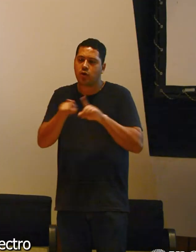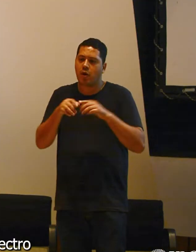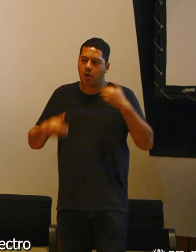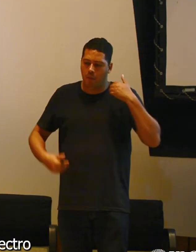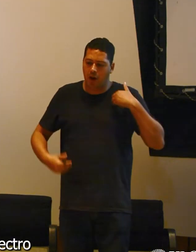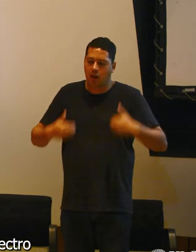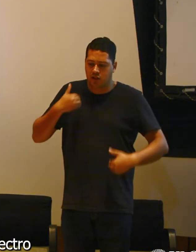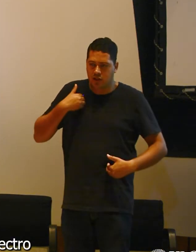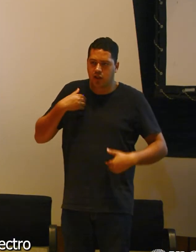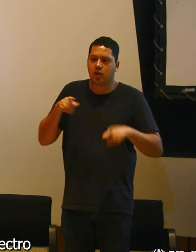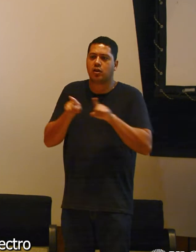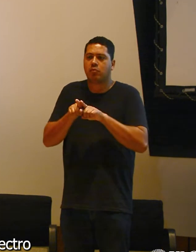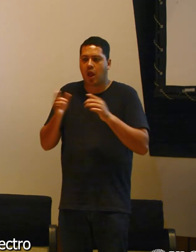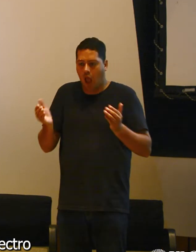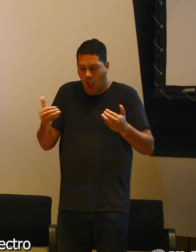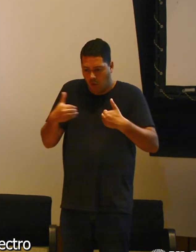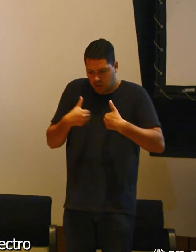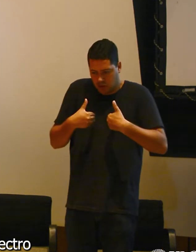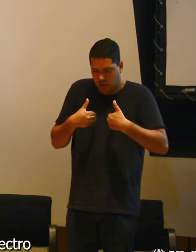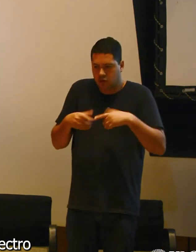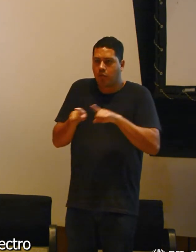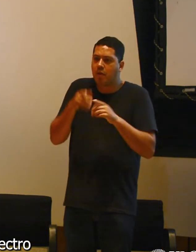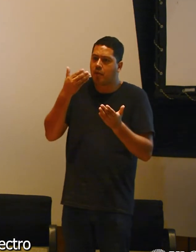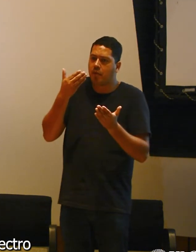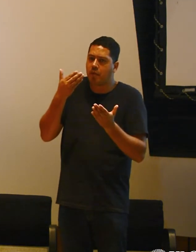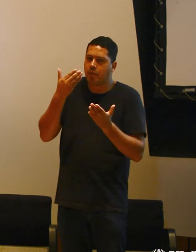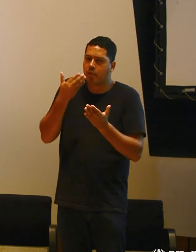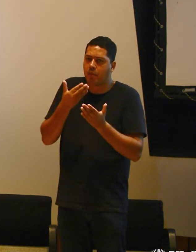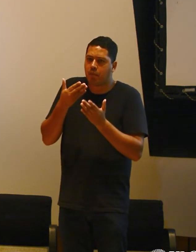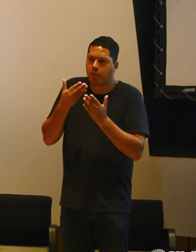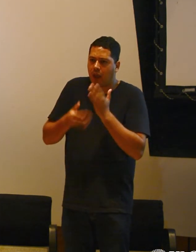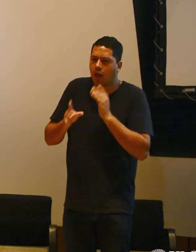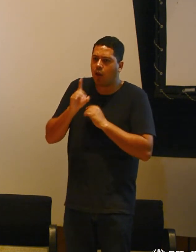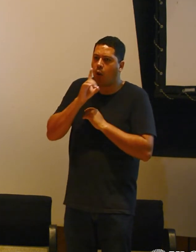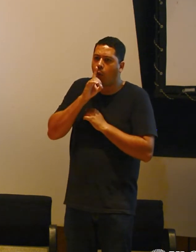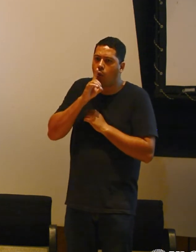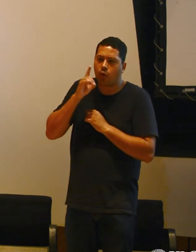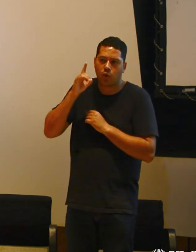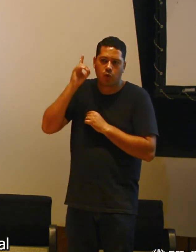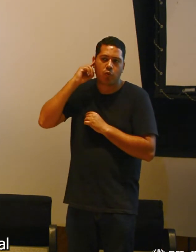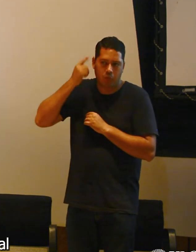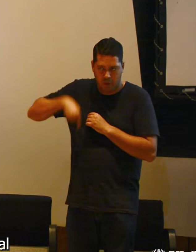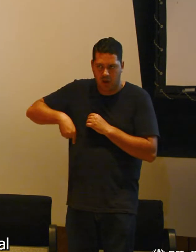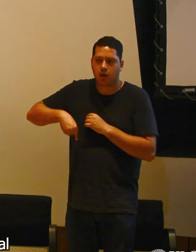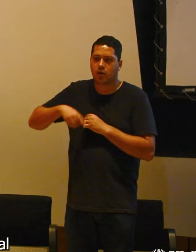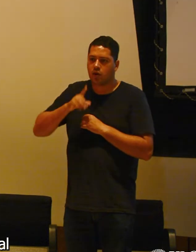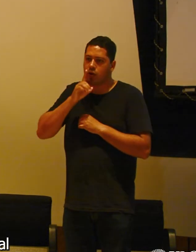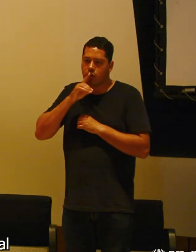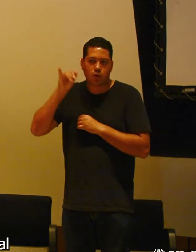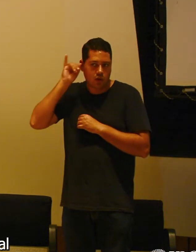suspeitas de transtorno do espectro autista, para a perda profunda unilateral, esse é o caminho da reabilitação auditiva. O implante de